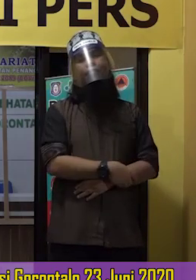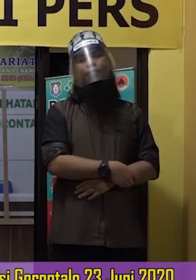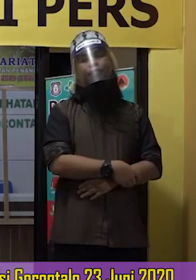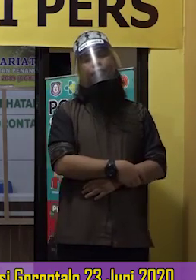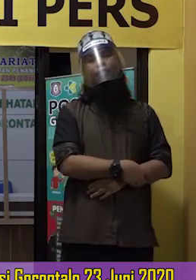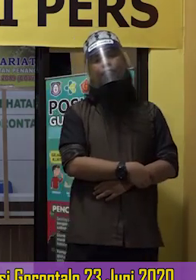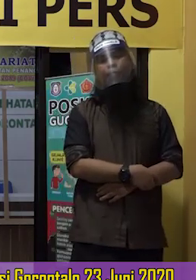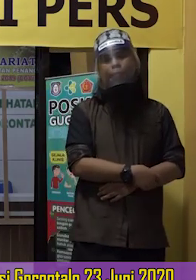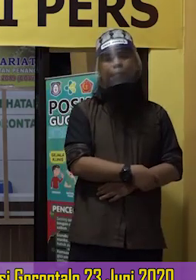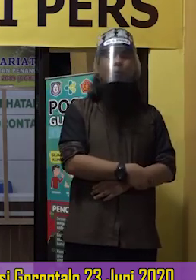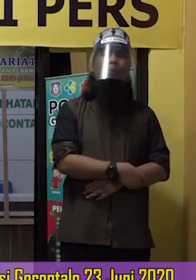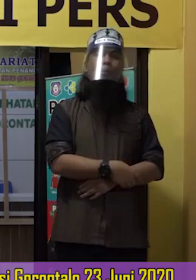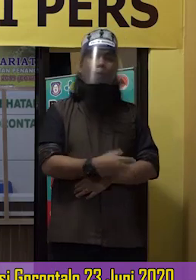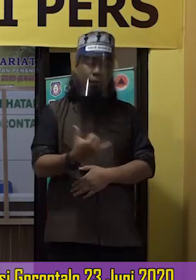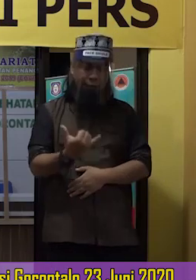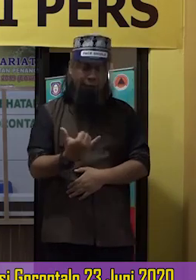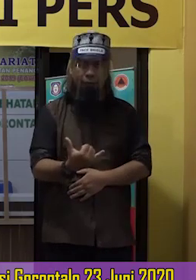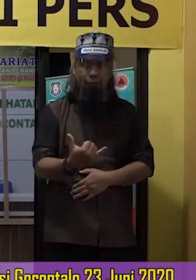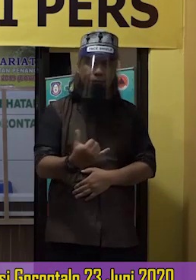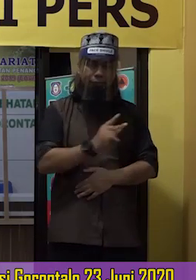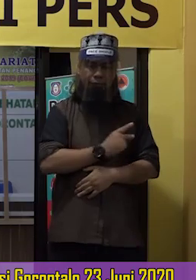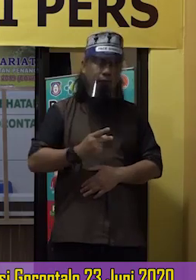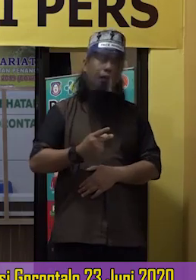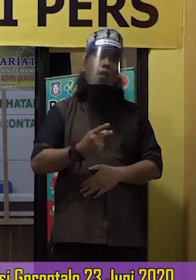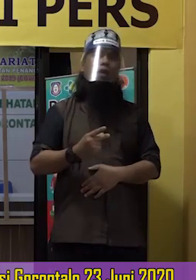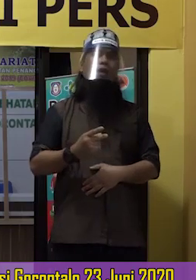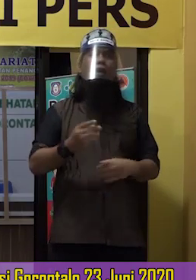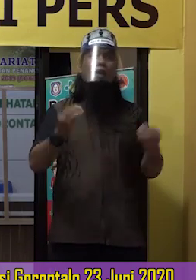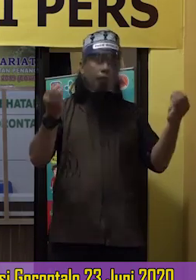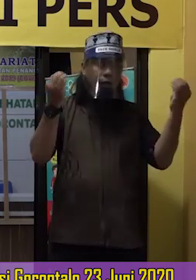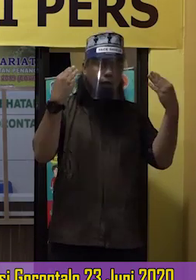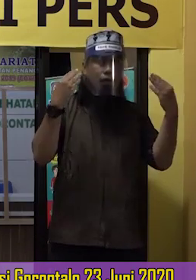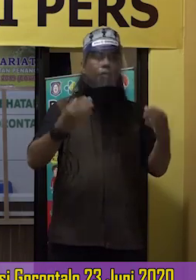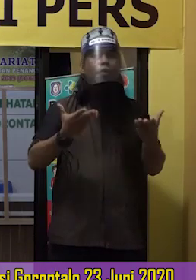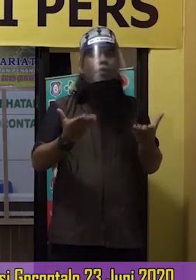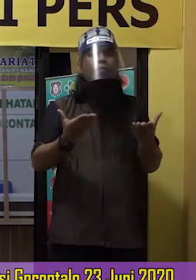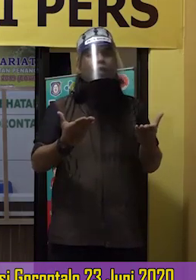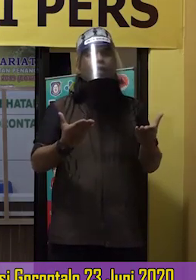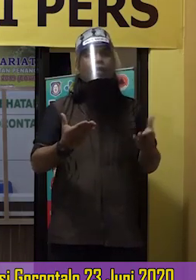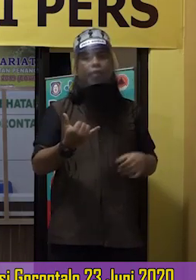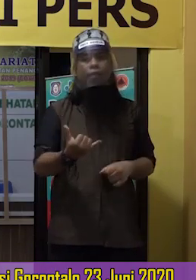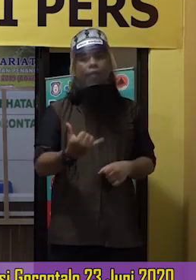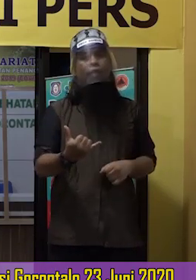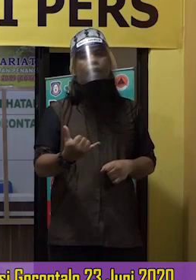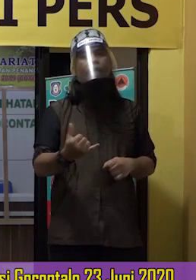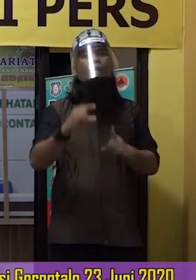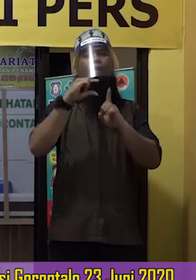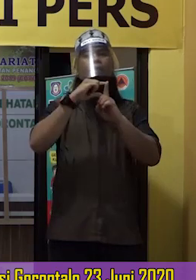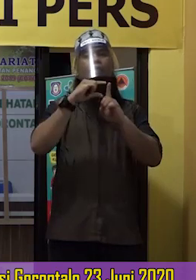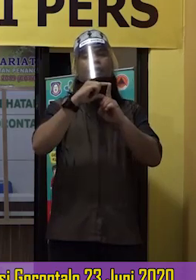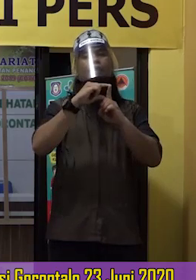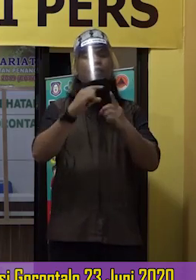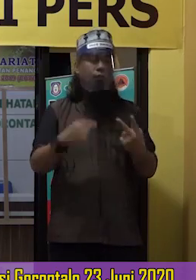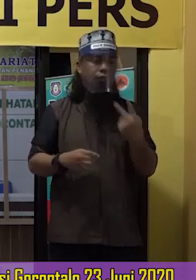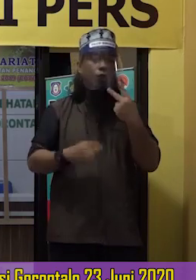pembaca informasi tentang situasi Corona atau COVID-19 yang ada di Provinsi